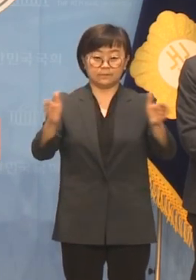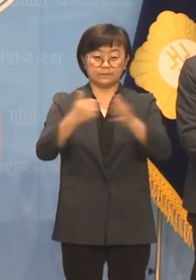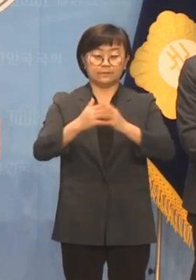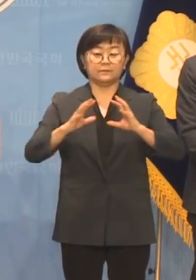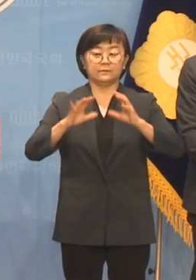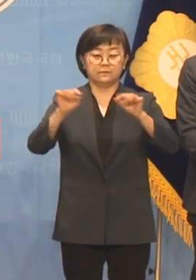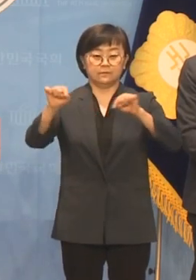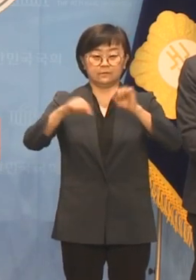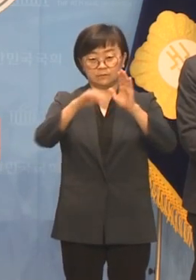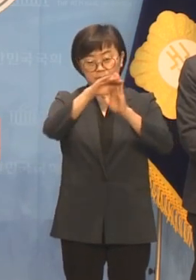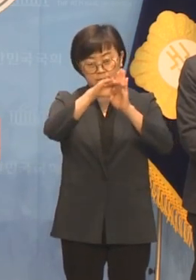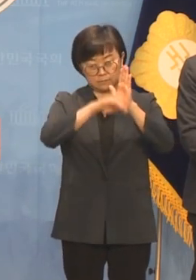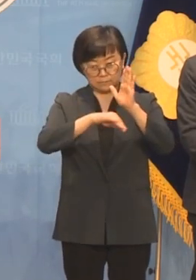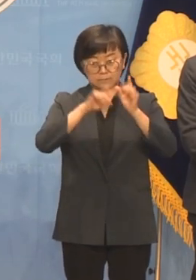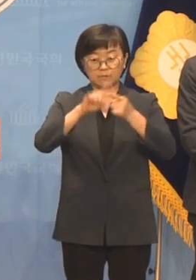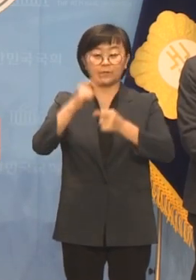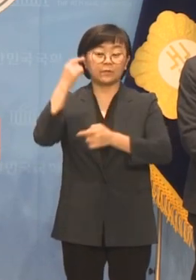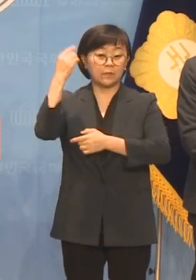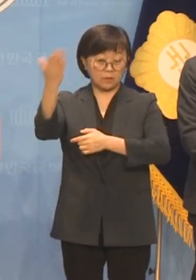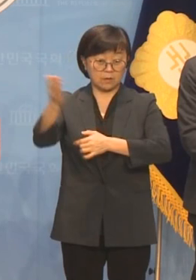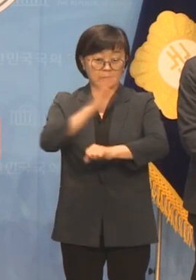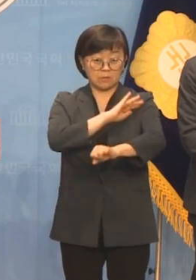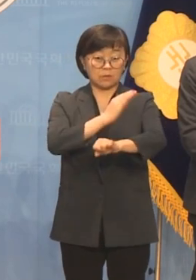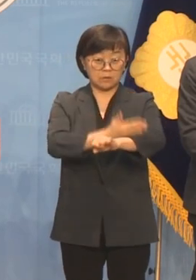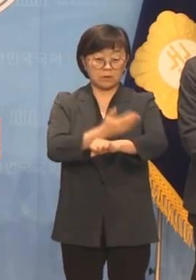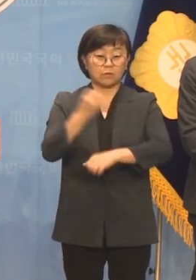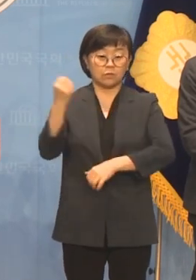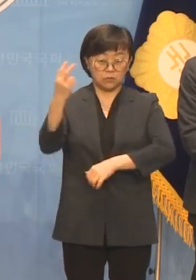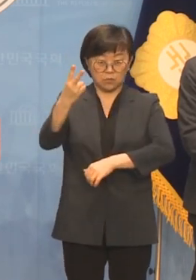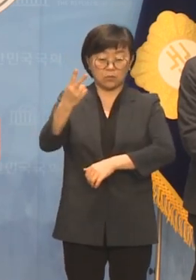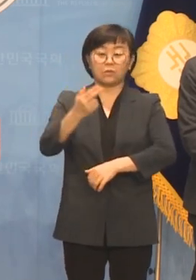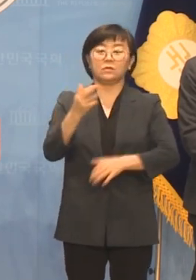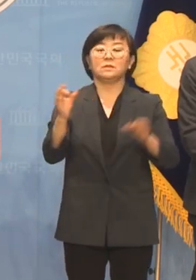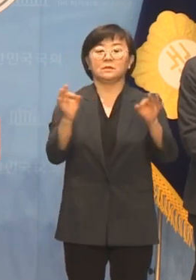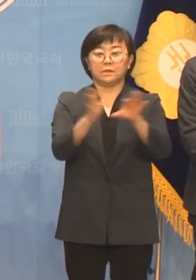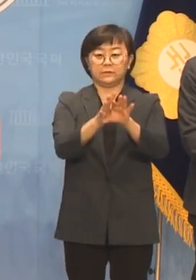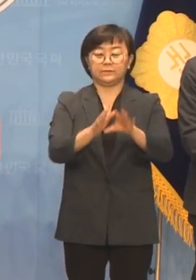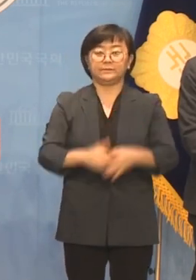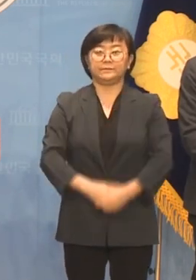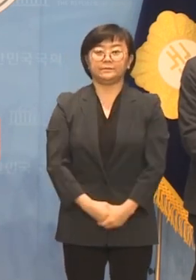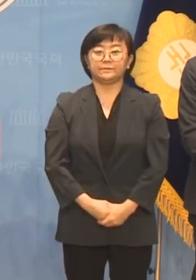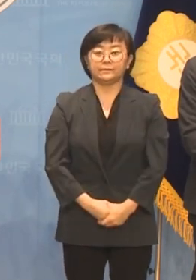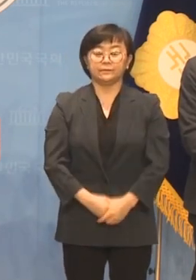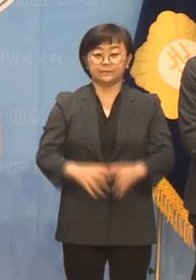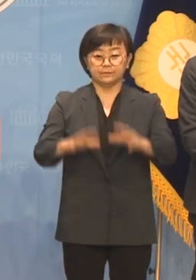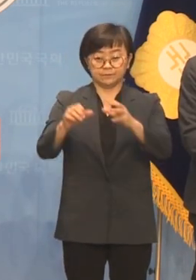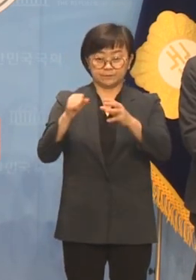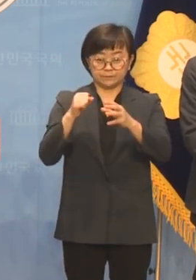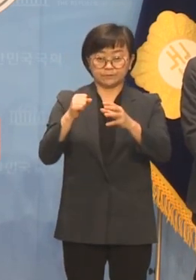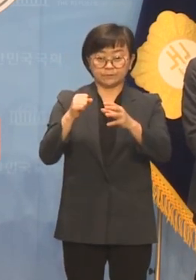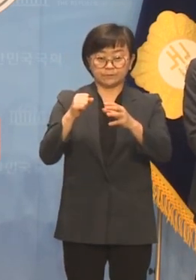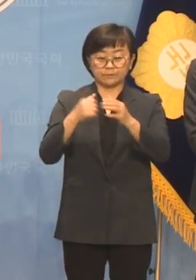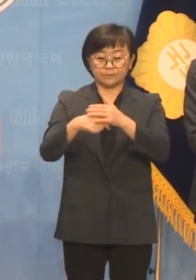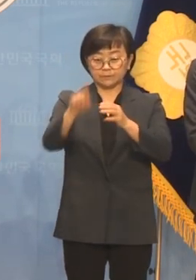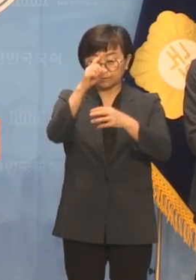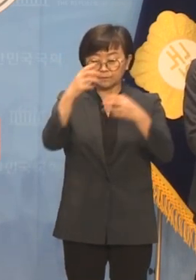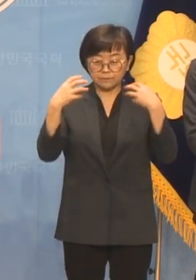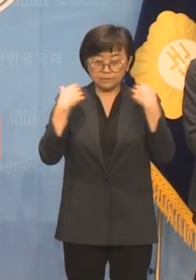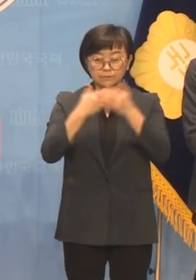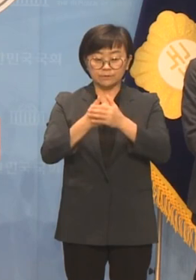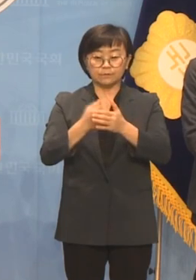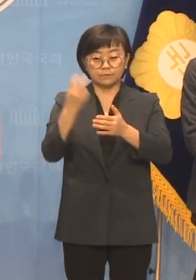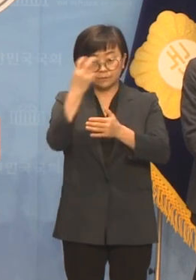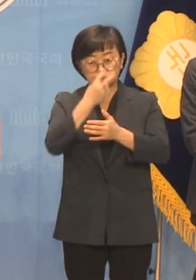국정 현안에 대해서 질문할 권한은 또 박탈당했습니다. 국민의힘은 정부의